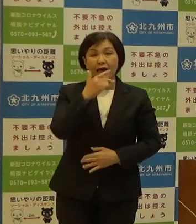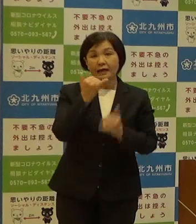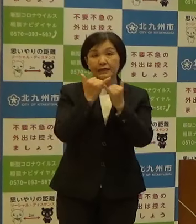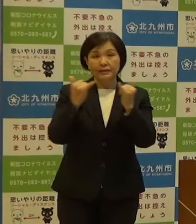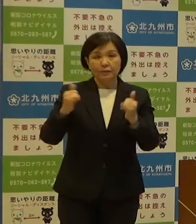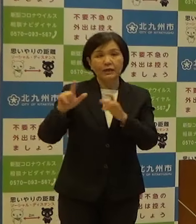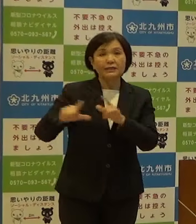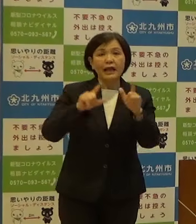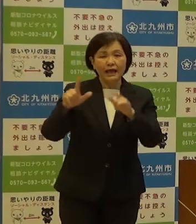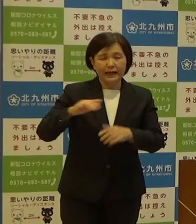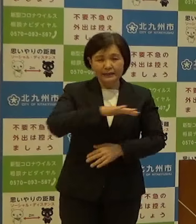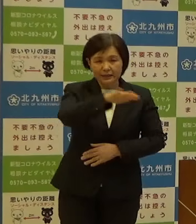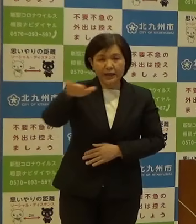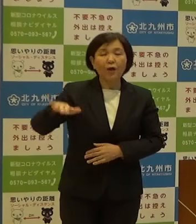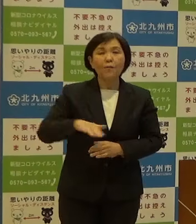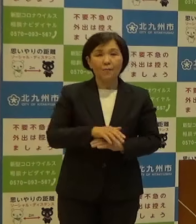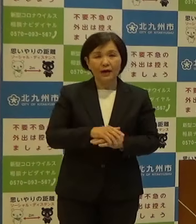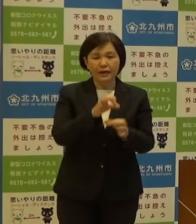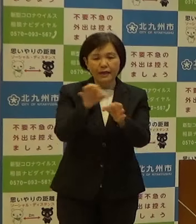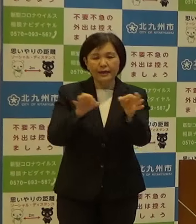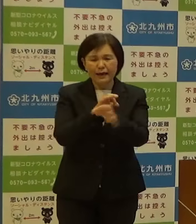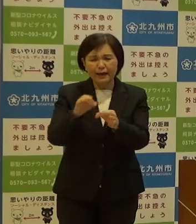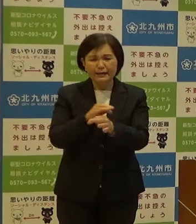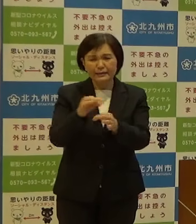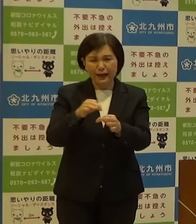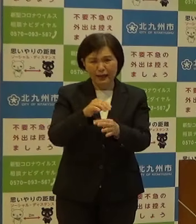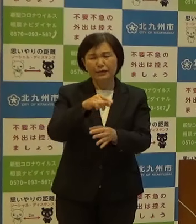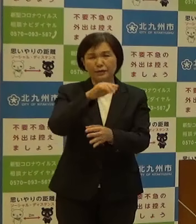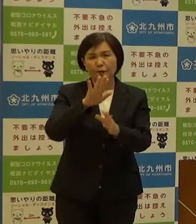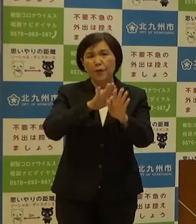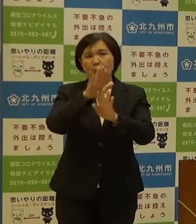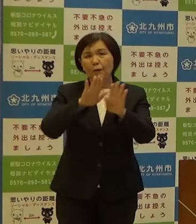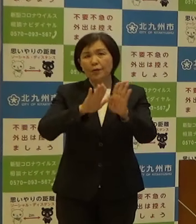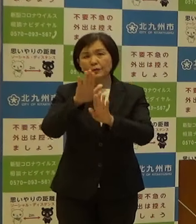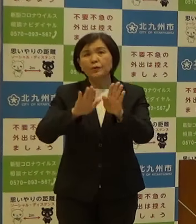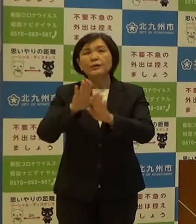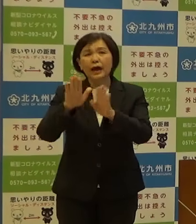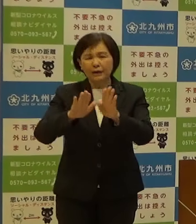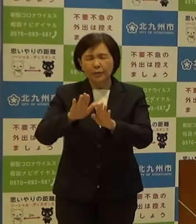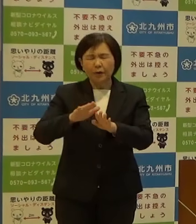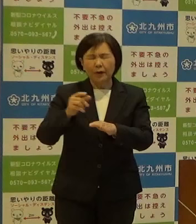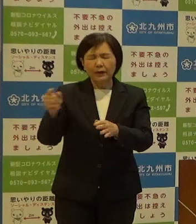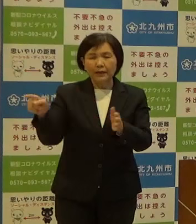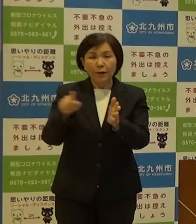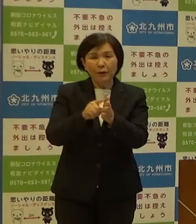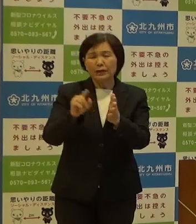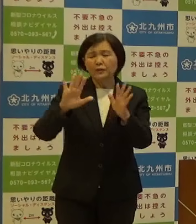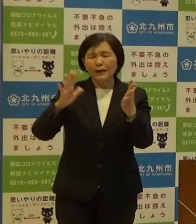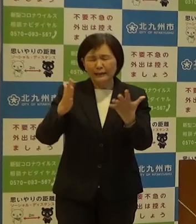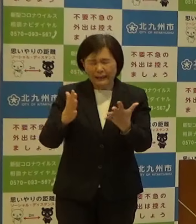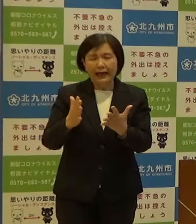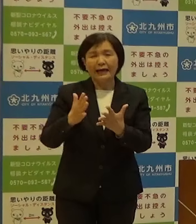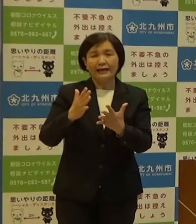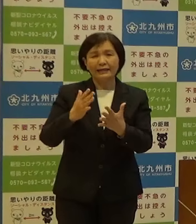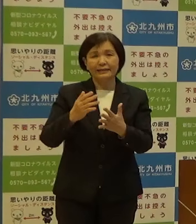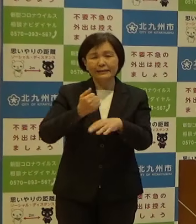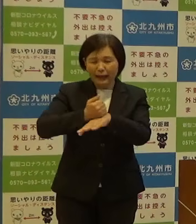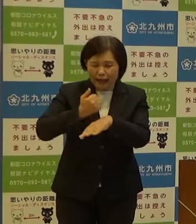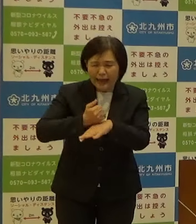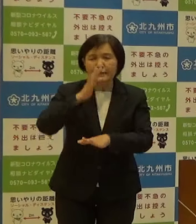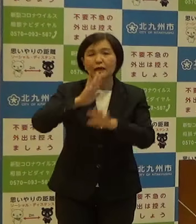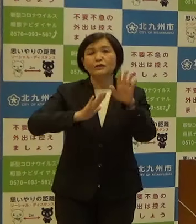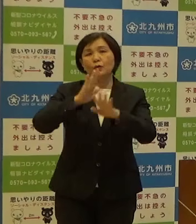般、経済界にもこれまでにない不安と、そして深刻な影響が生じております